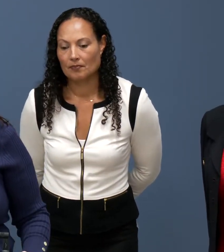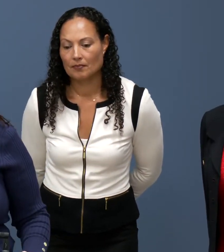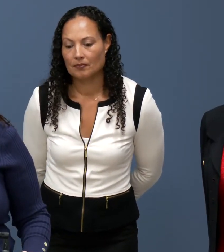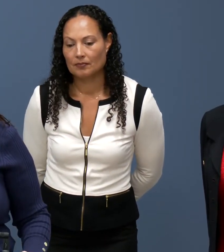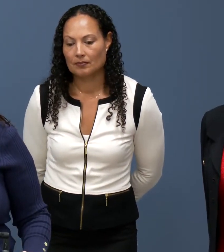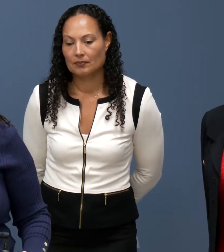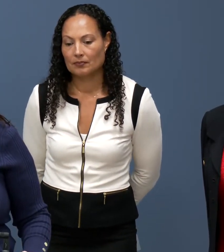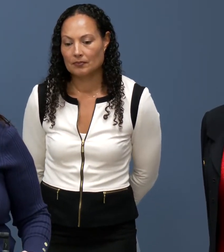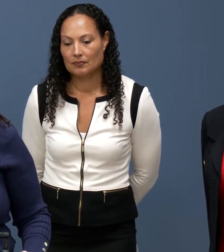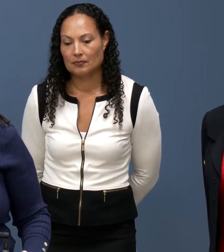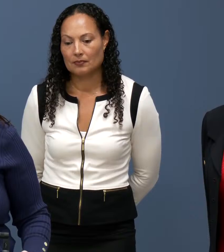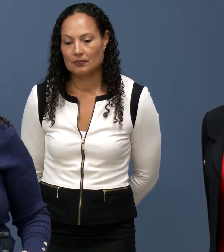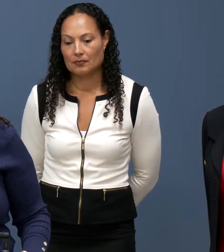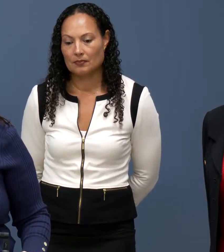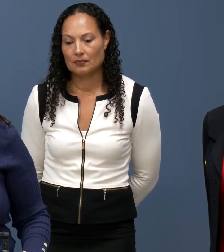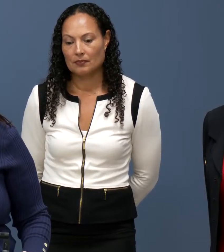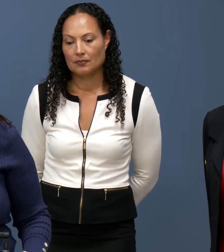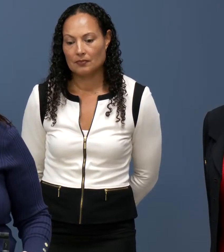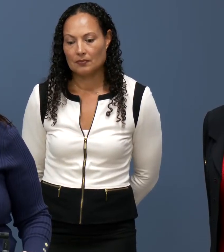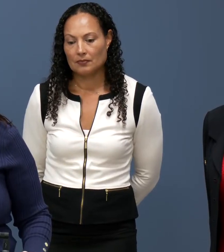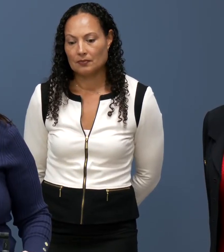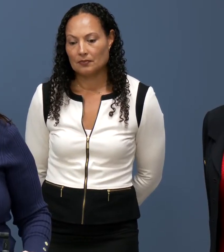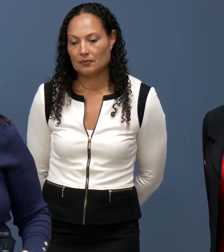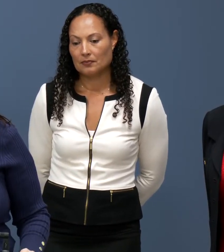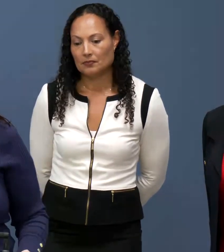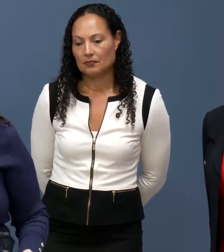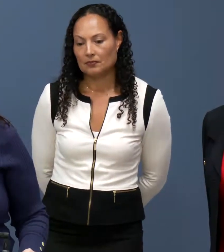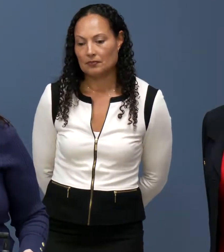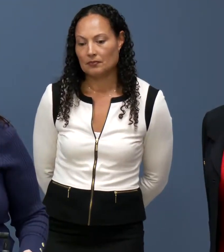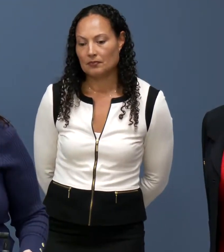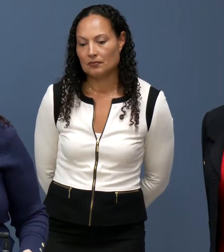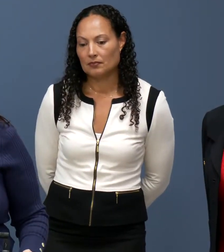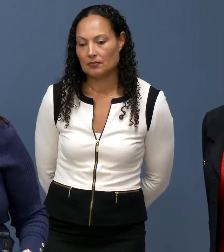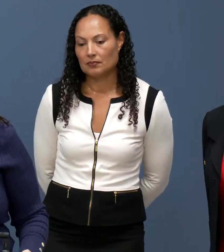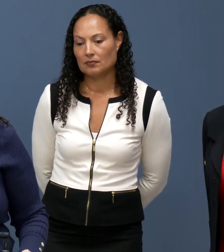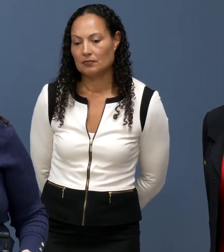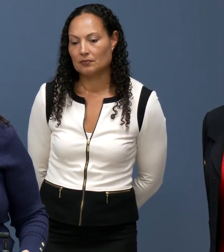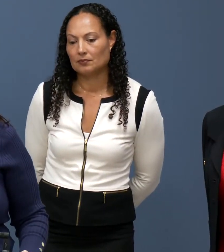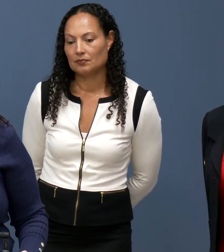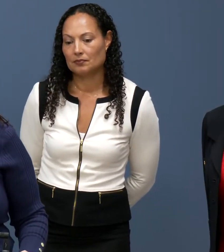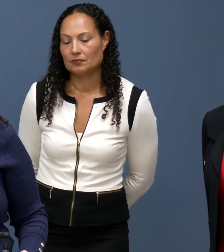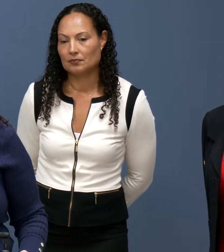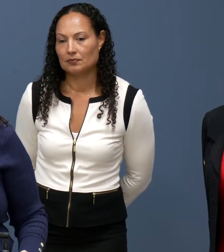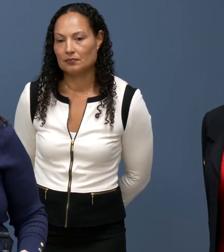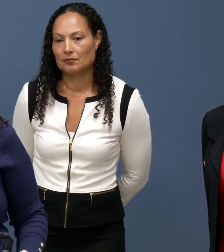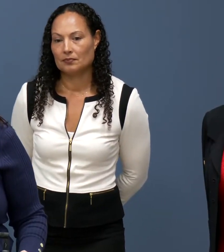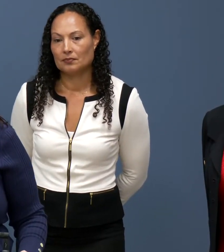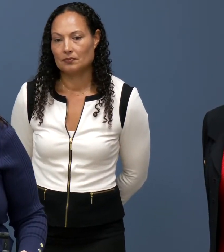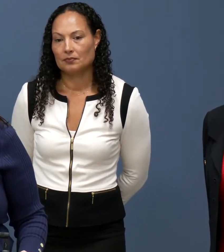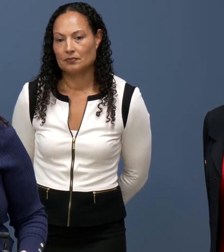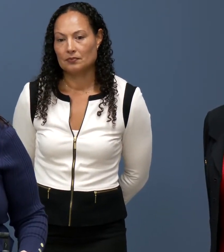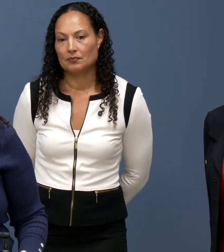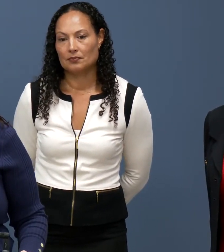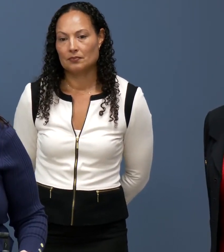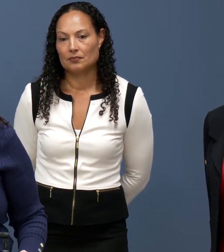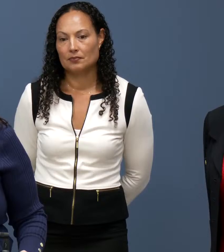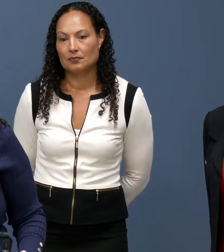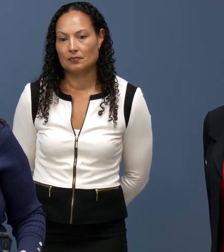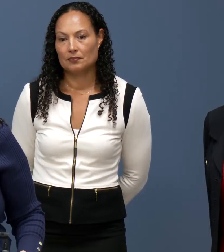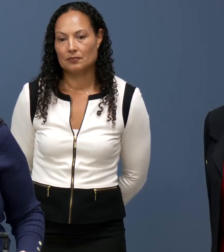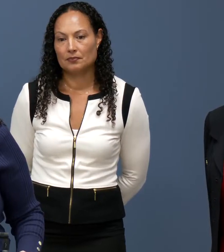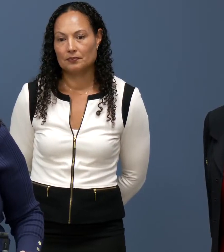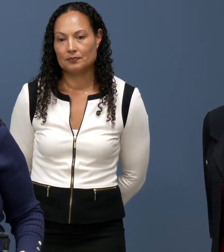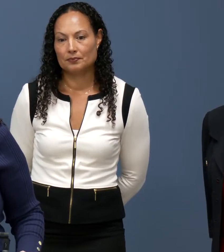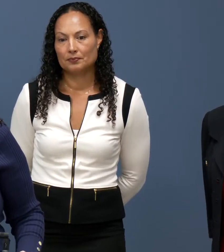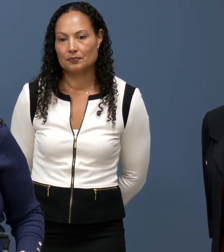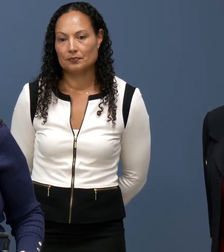los mantuvo informados con transmisiones en directo, regulares, en las que hablaba con nuestro maravilloso personal y nuestros socios